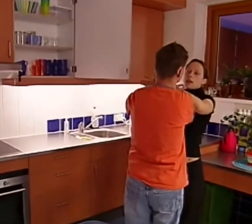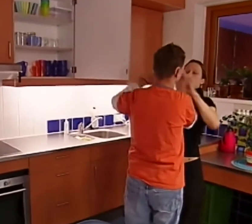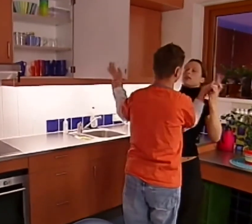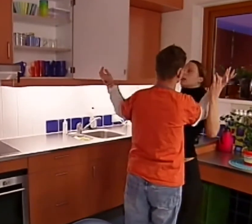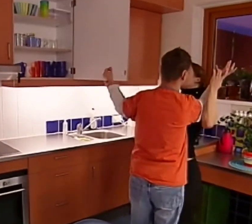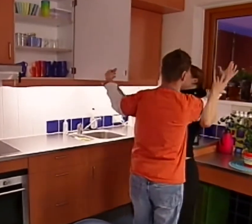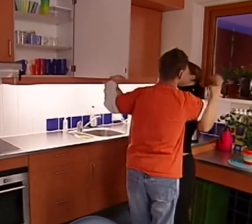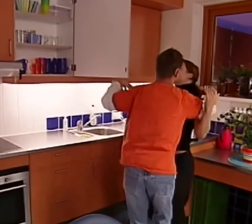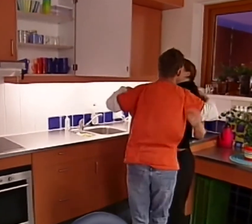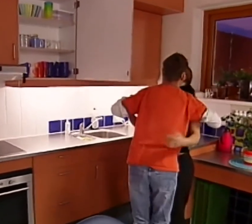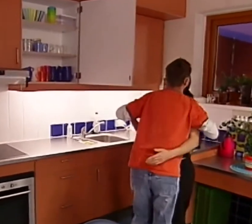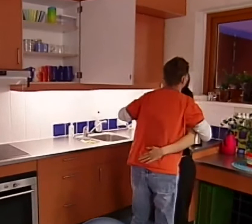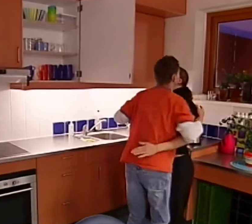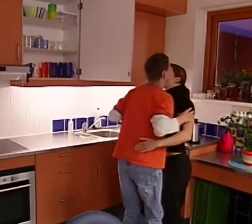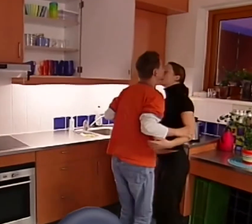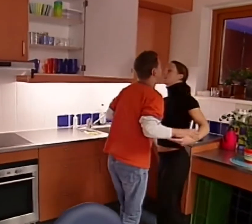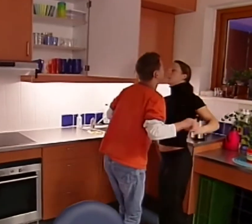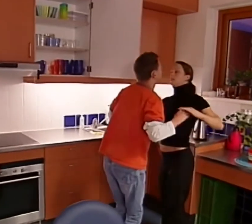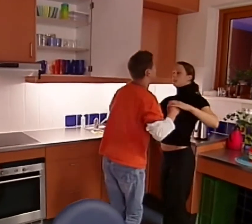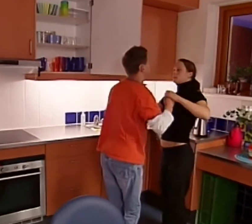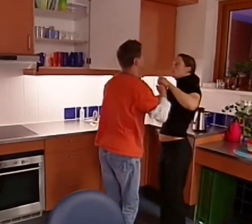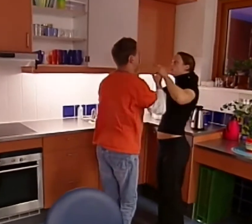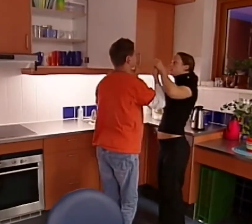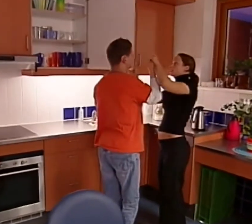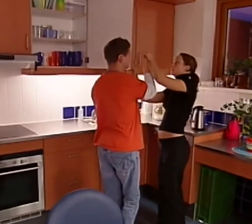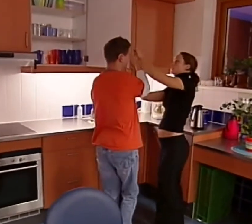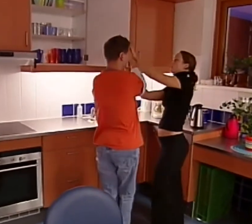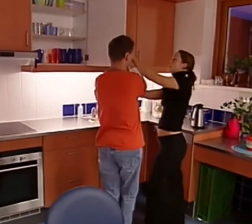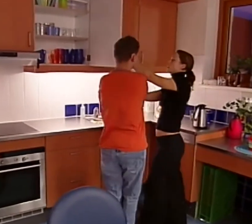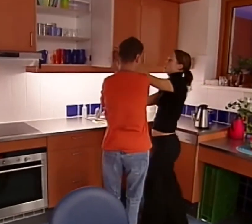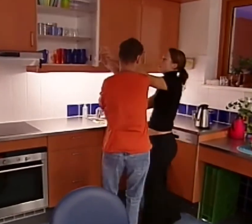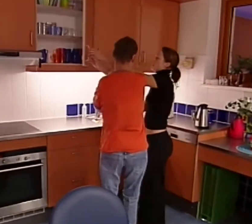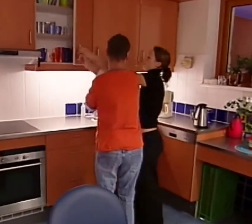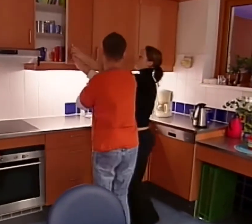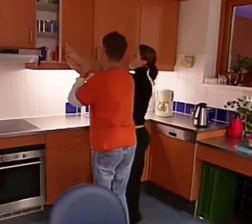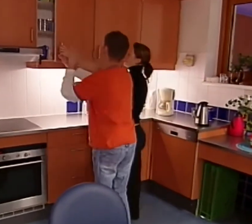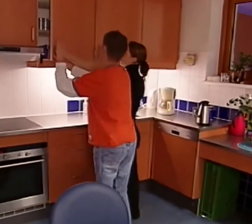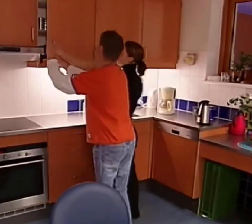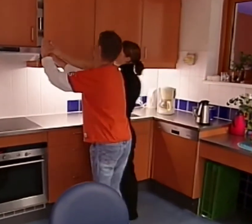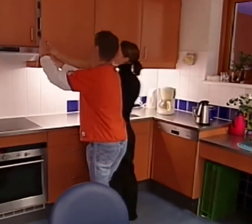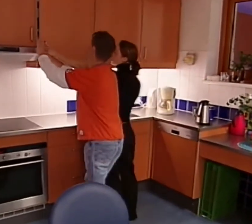Albert blijft vragen of hij klaar is met plannen en ik bevestig dat. Albert